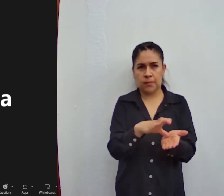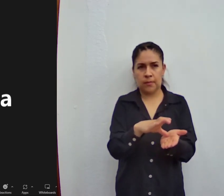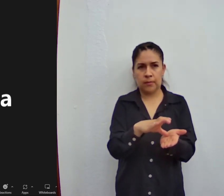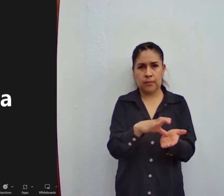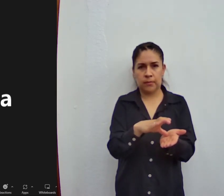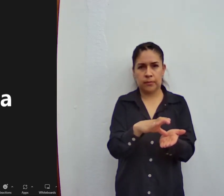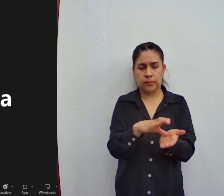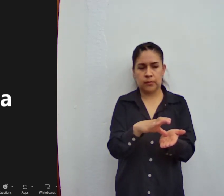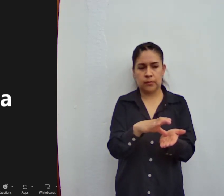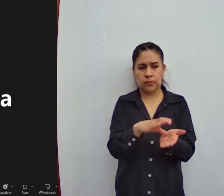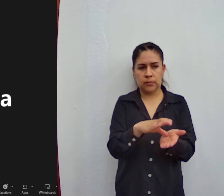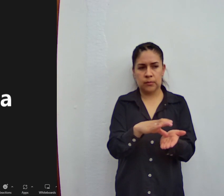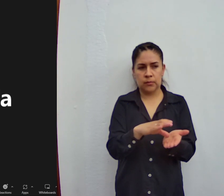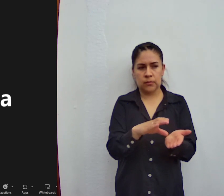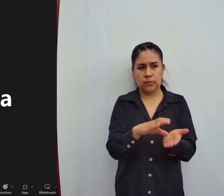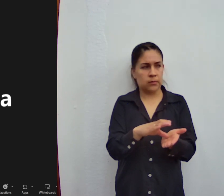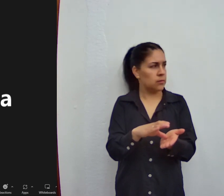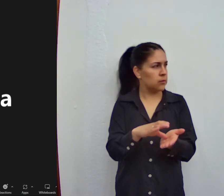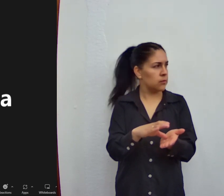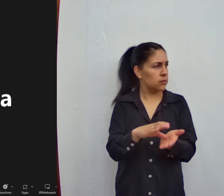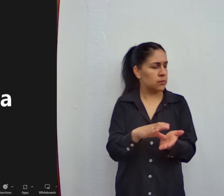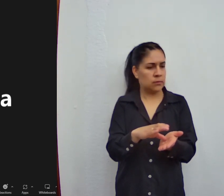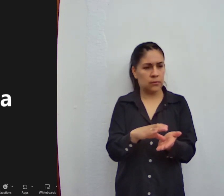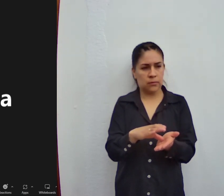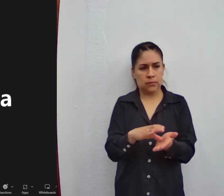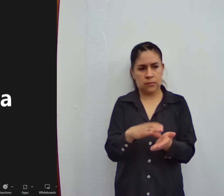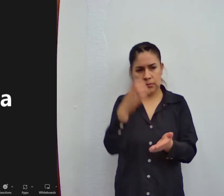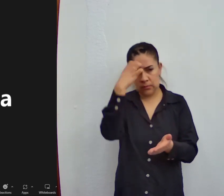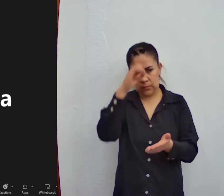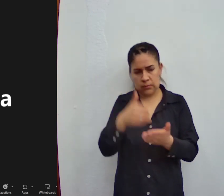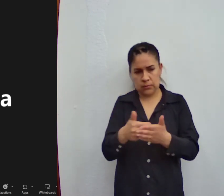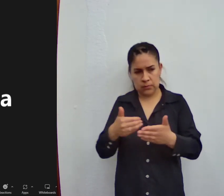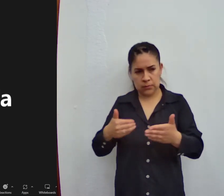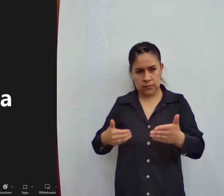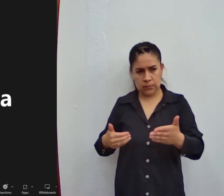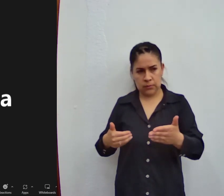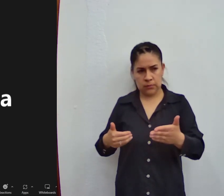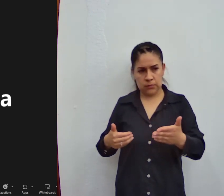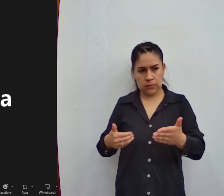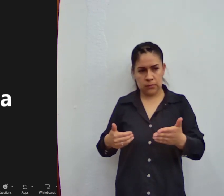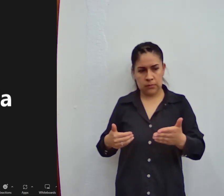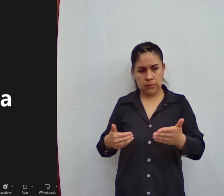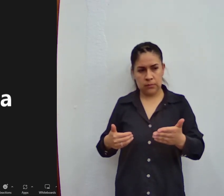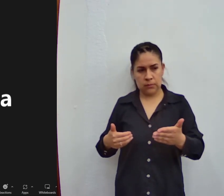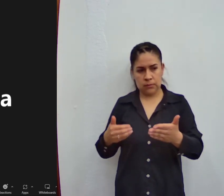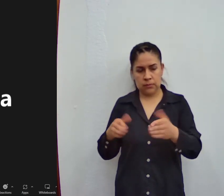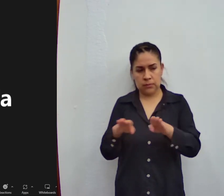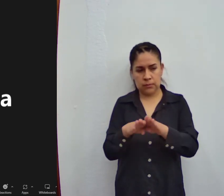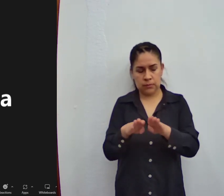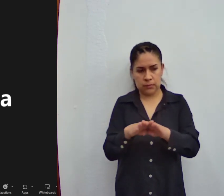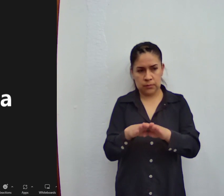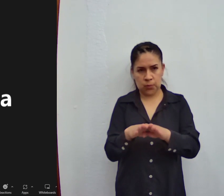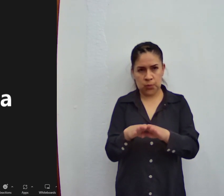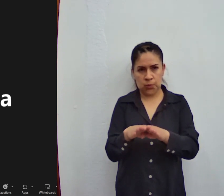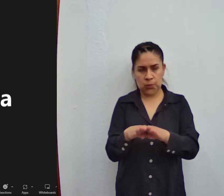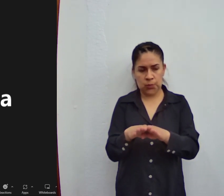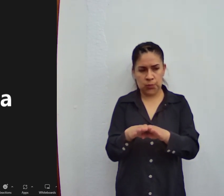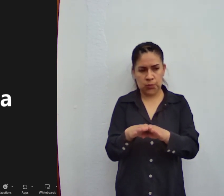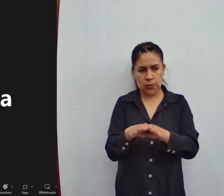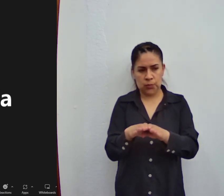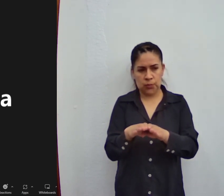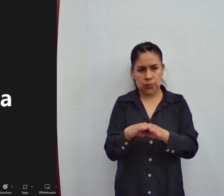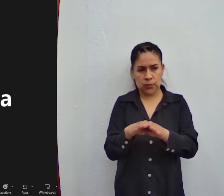que nos permiten encaminar a las personas con alguna situación de discapacidad, dependiendo también de su funcionalidad